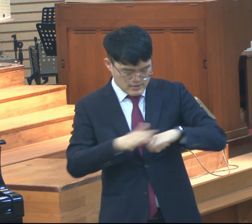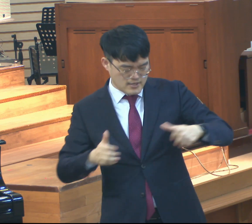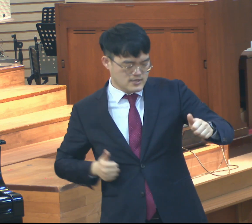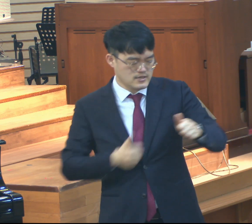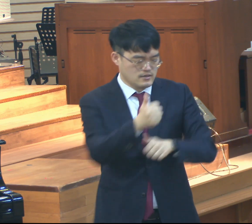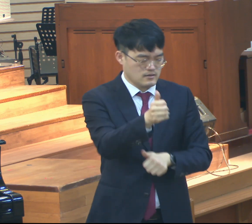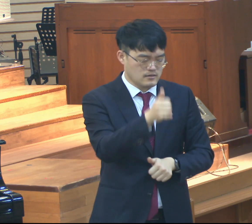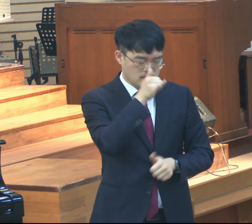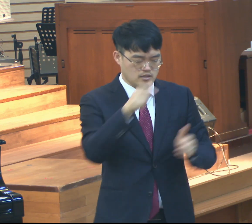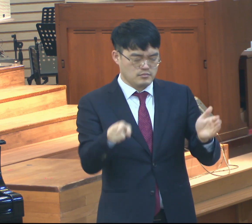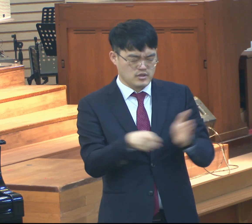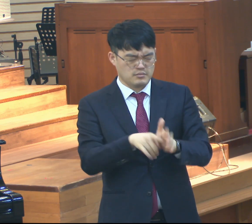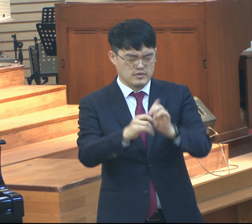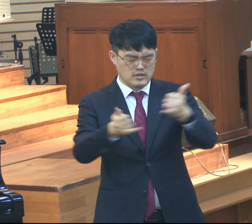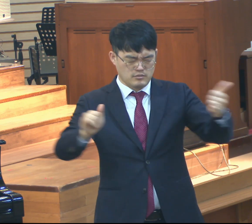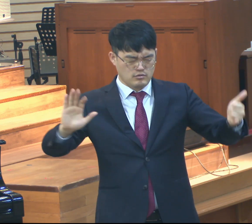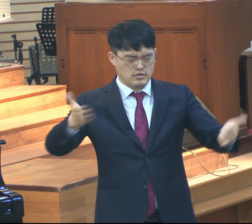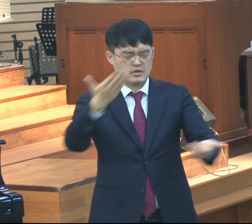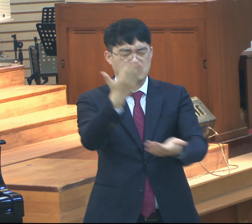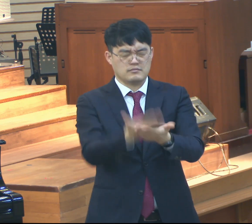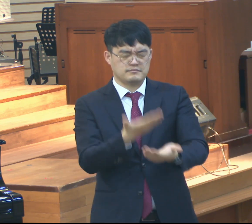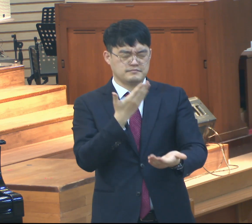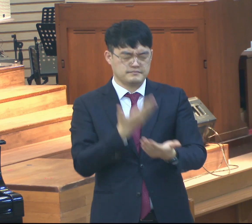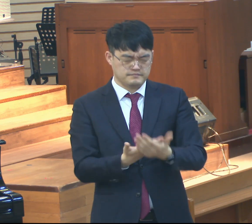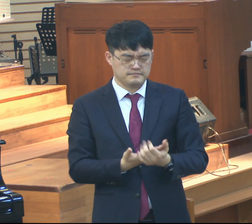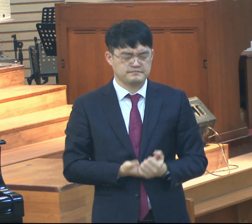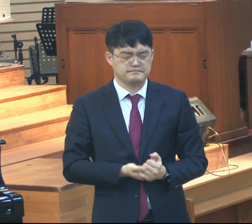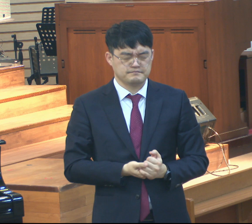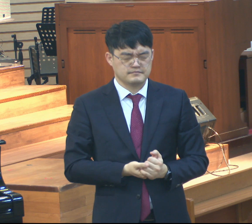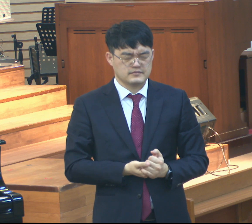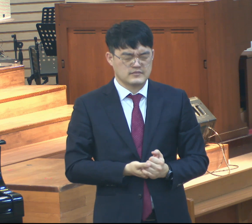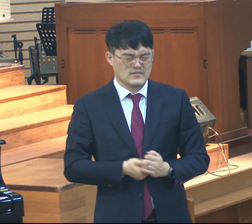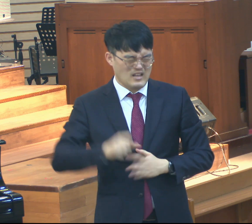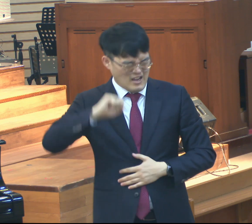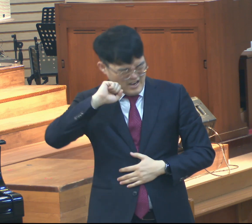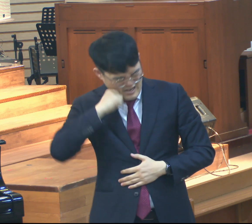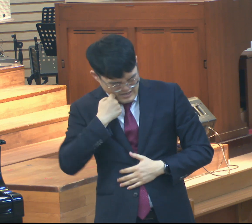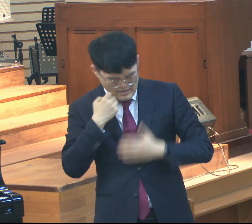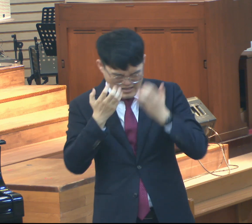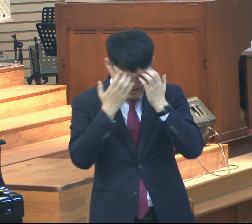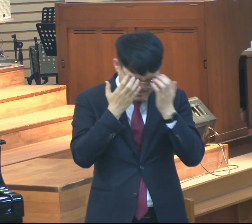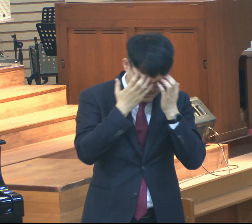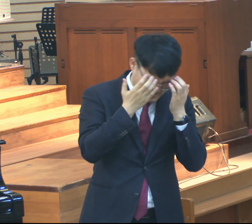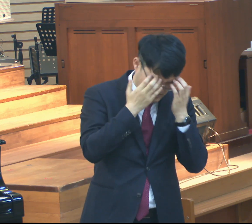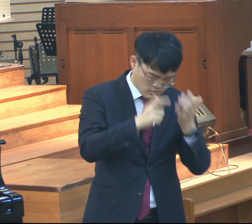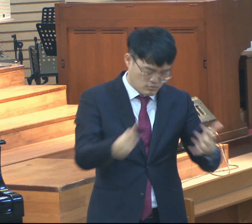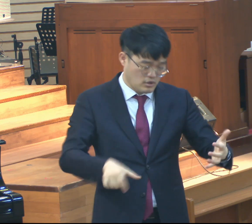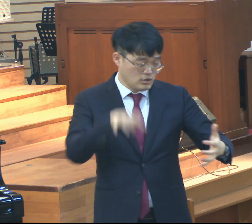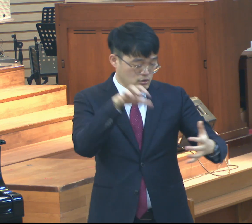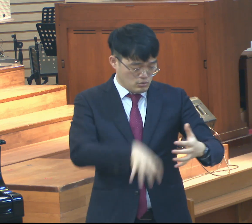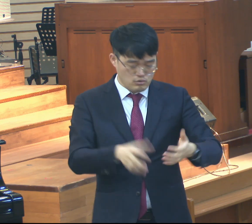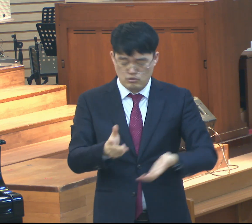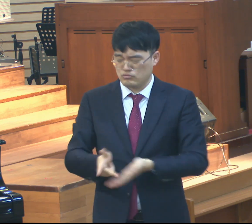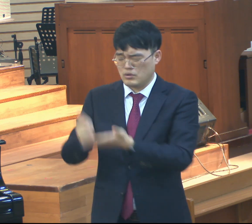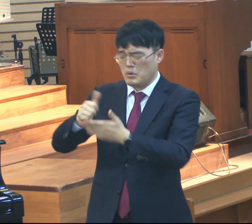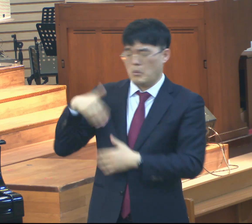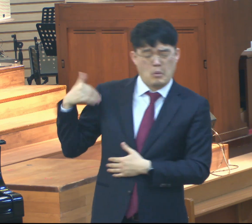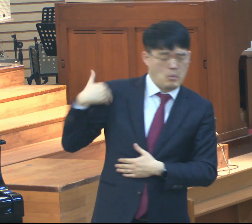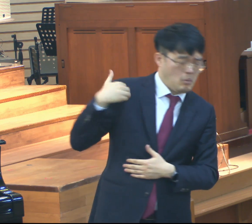믿음의 가족들이 다 되게 하여 주옵소서. 어려움 속에서 주를 부인하지 않도록 도와주시고